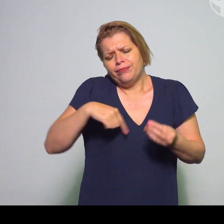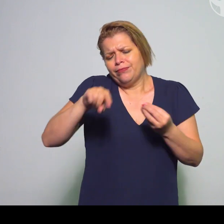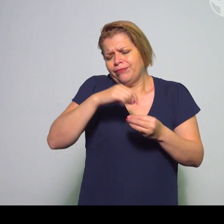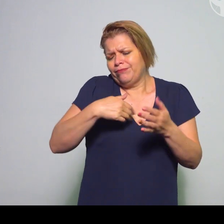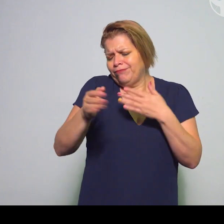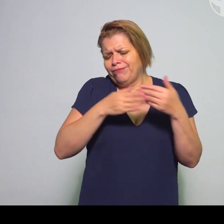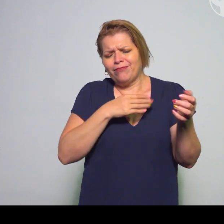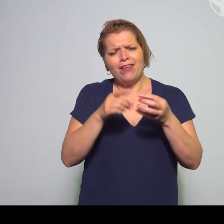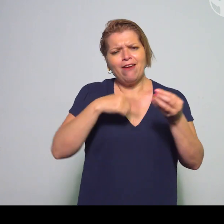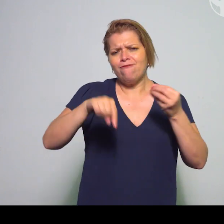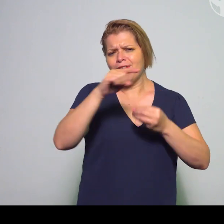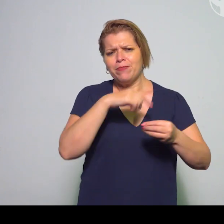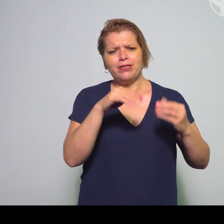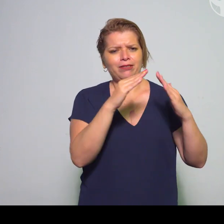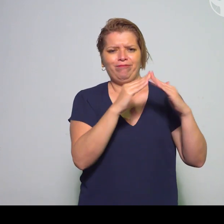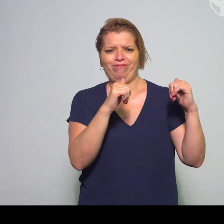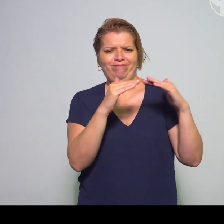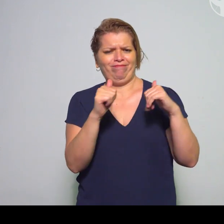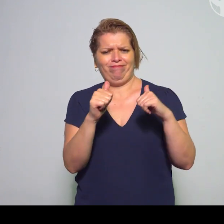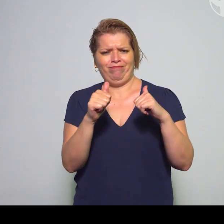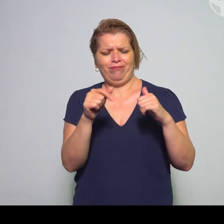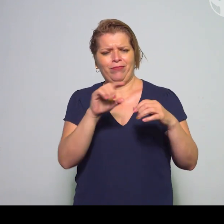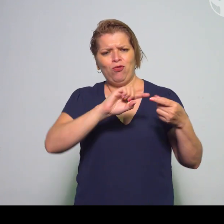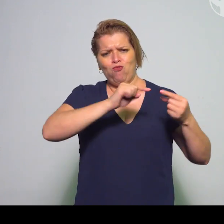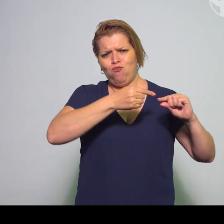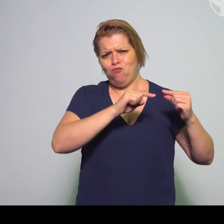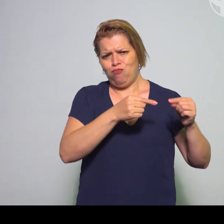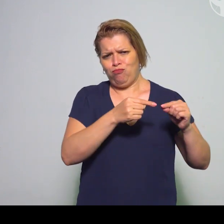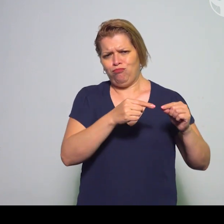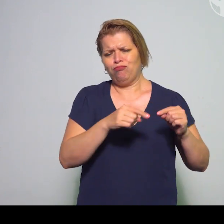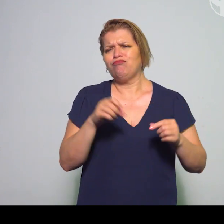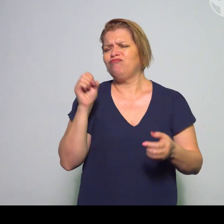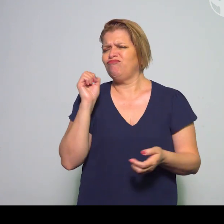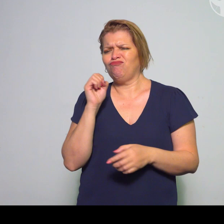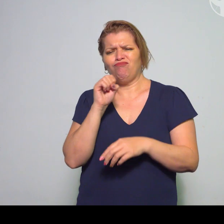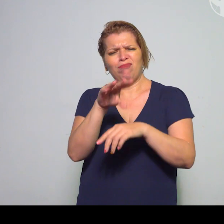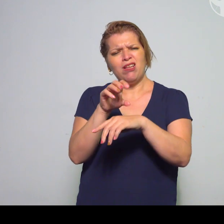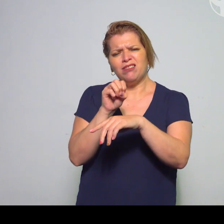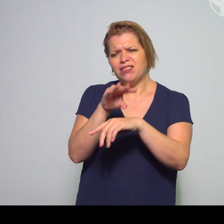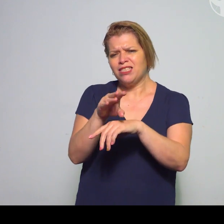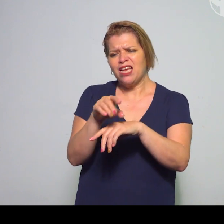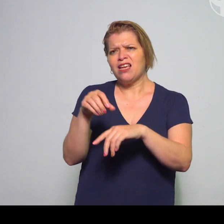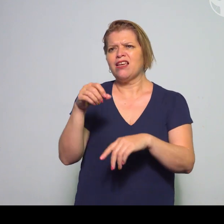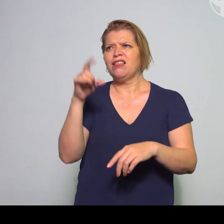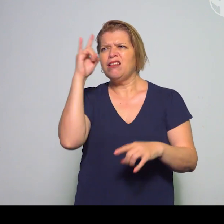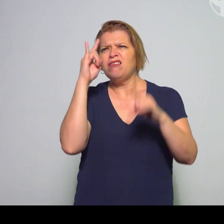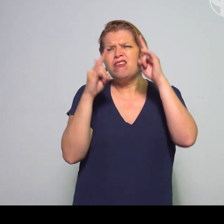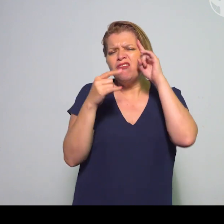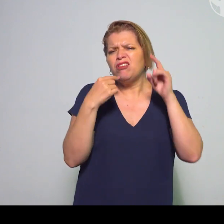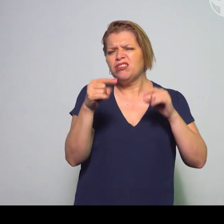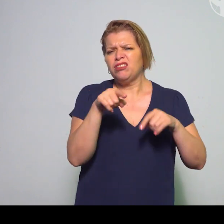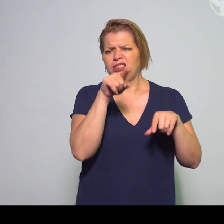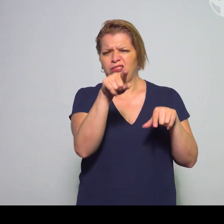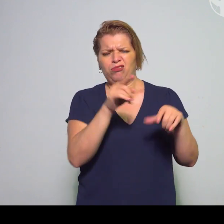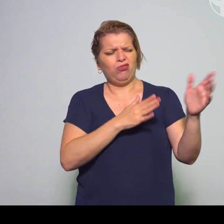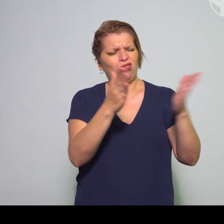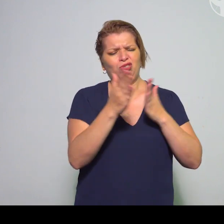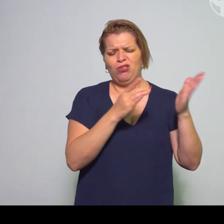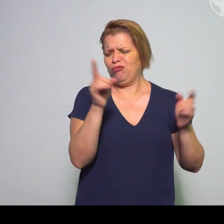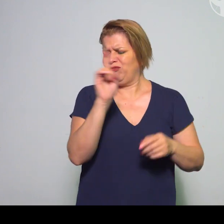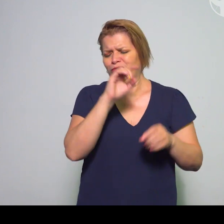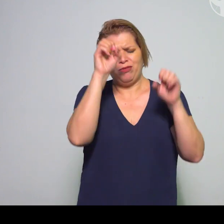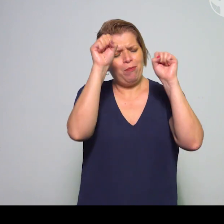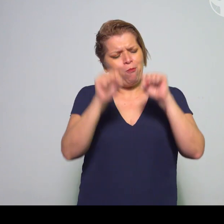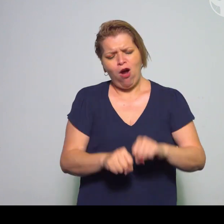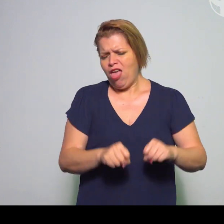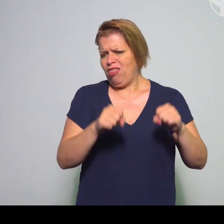tu familia esté fracturada o rota ha sido un mensaje del enemigo diciéndote: esto ya no sirve, esto ya no va para ningún lugar,